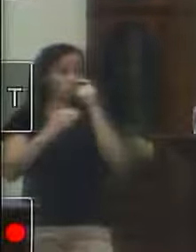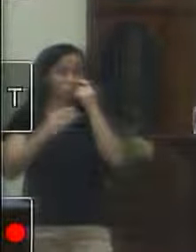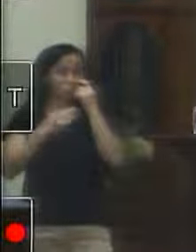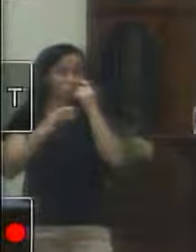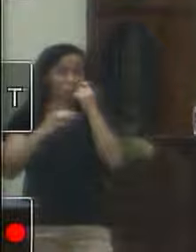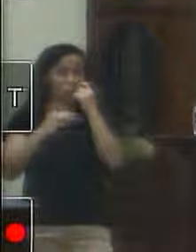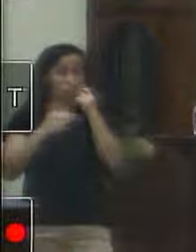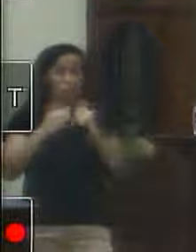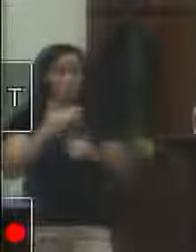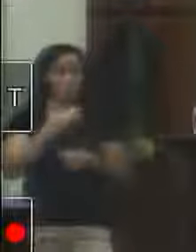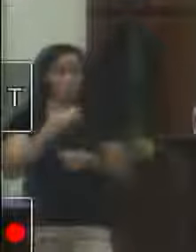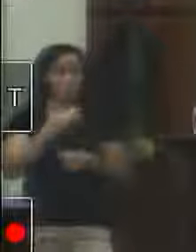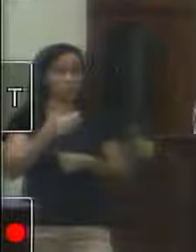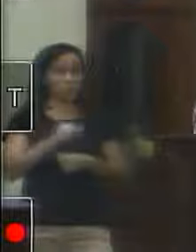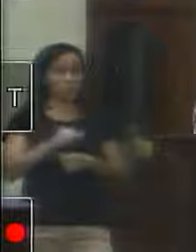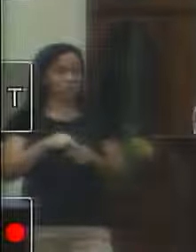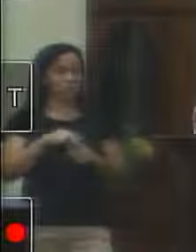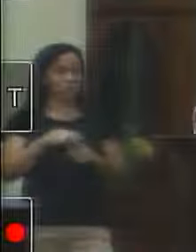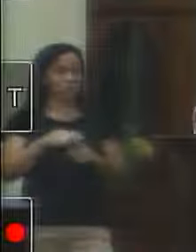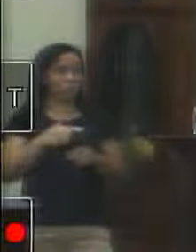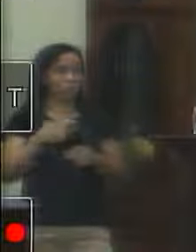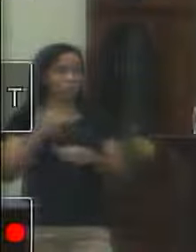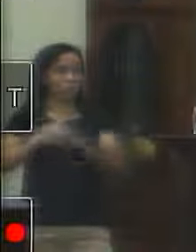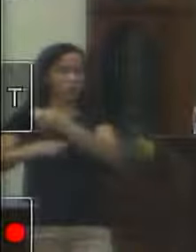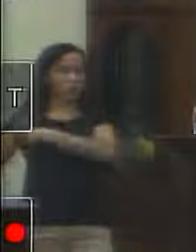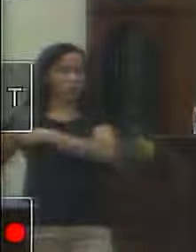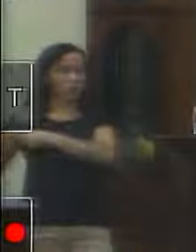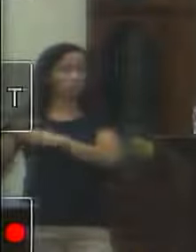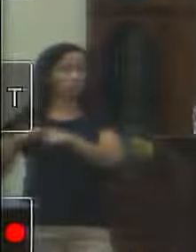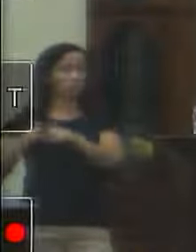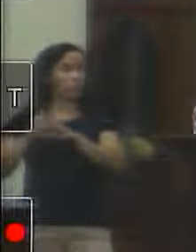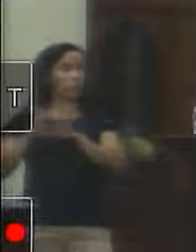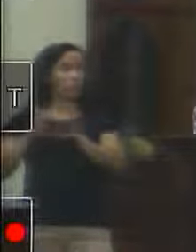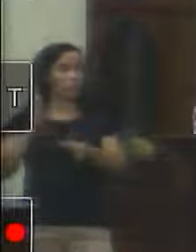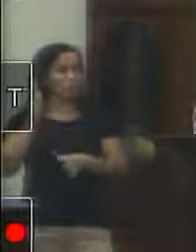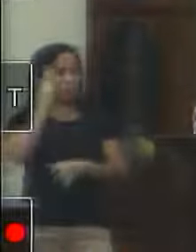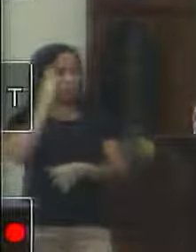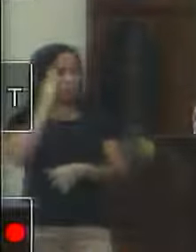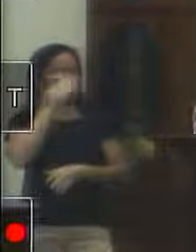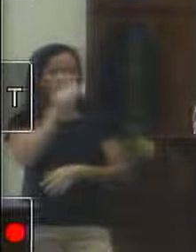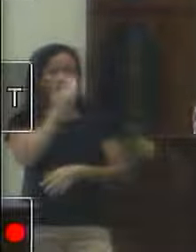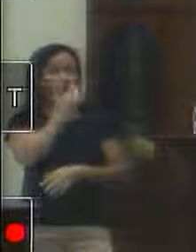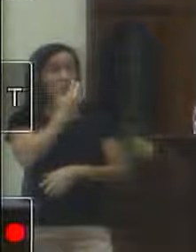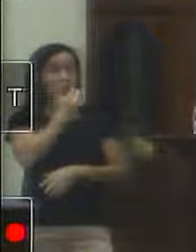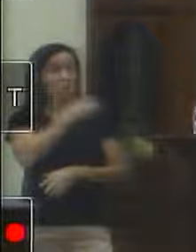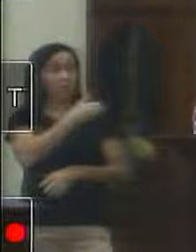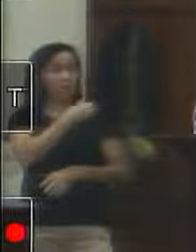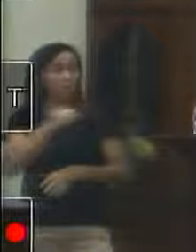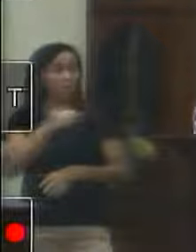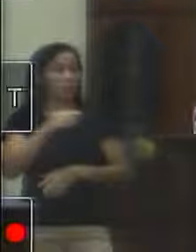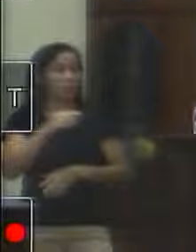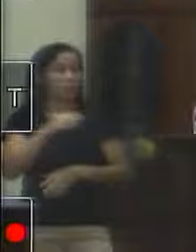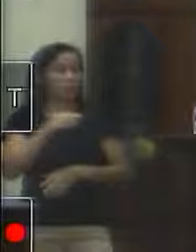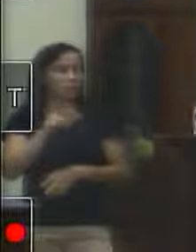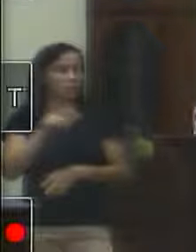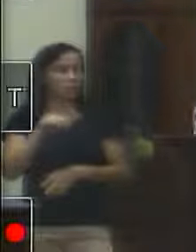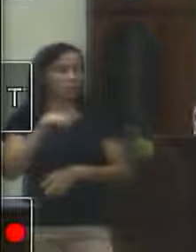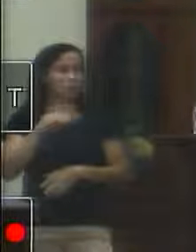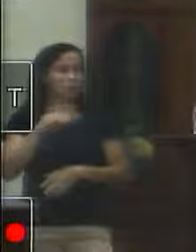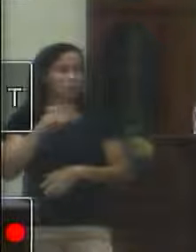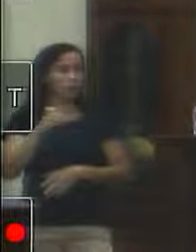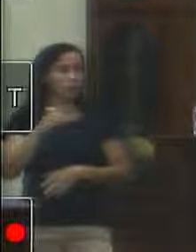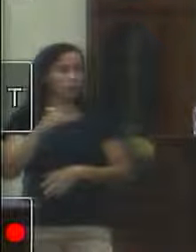com 2018. Em 2018, também já era 100 unidades fiscais a multa.